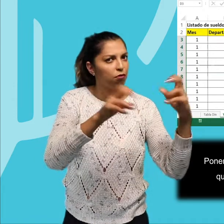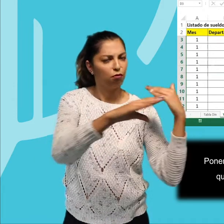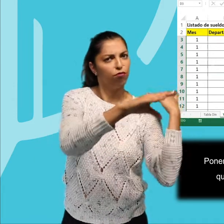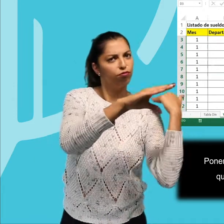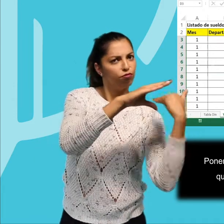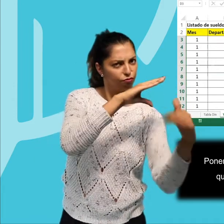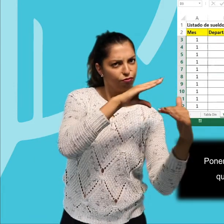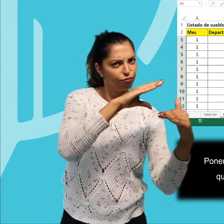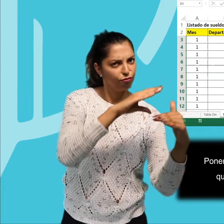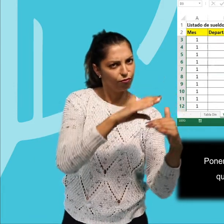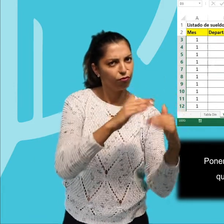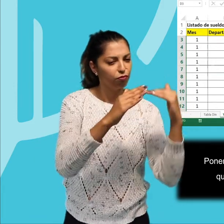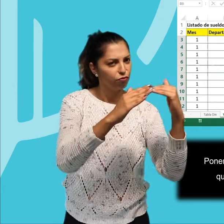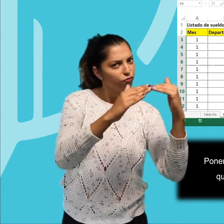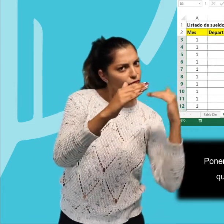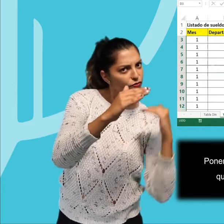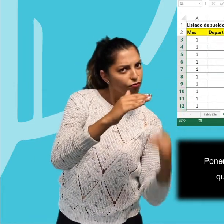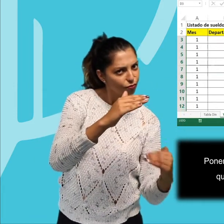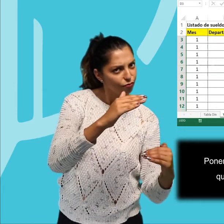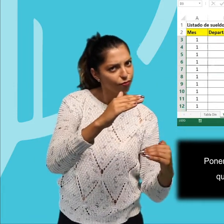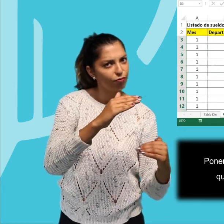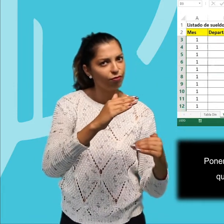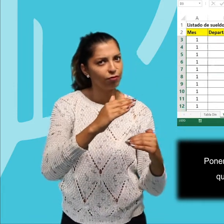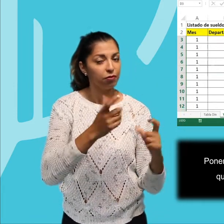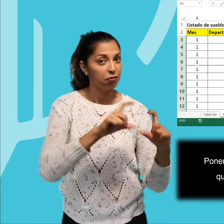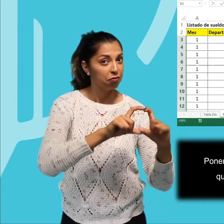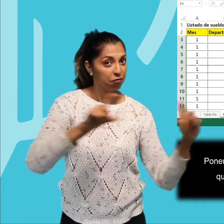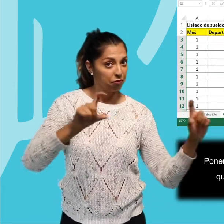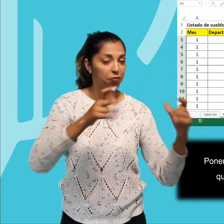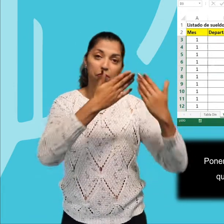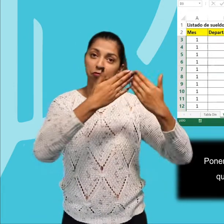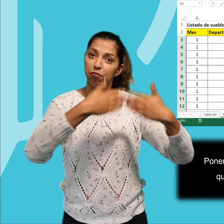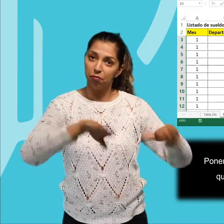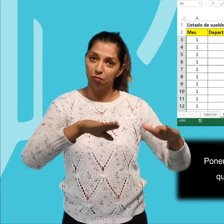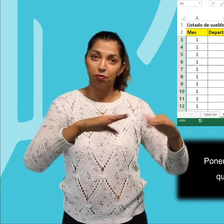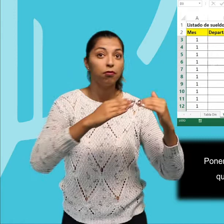un mensaje que puede ser datos válidos,